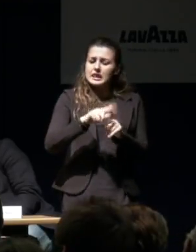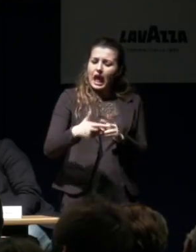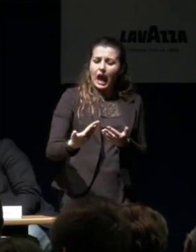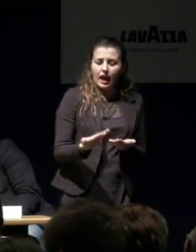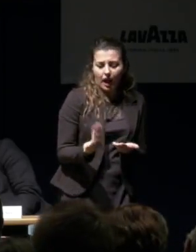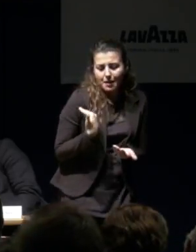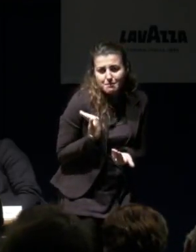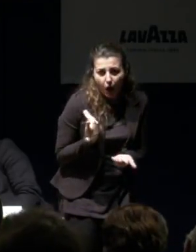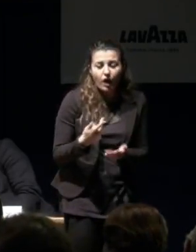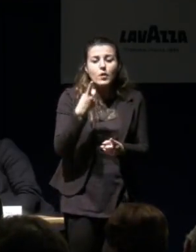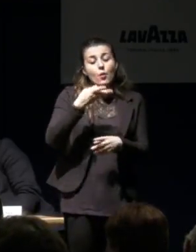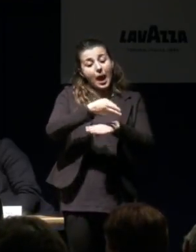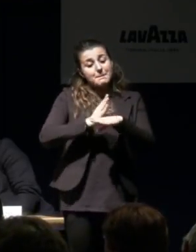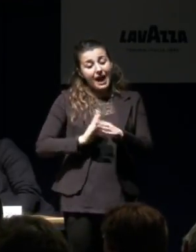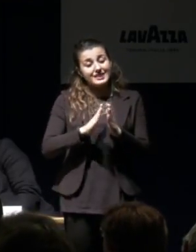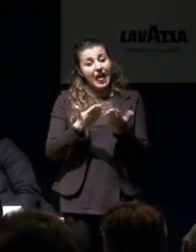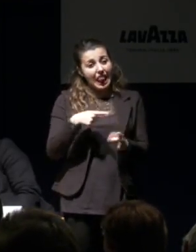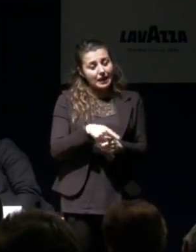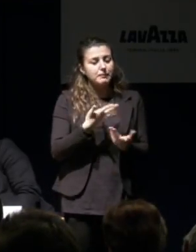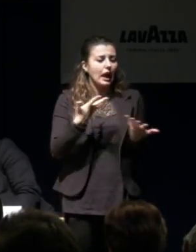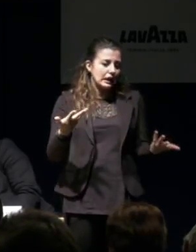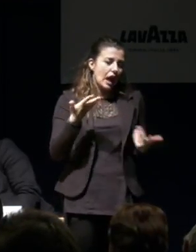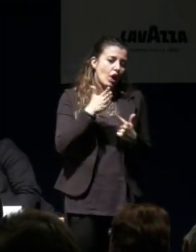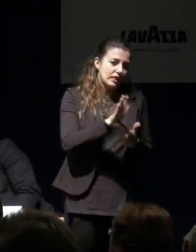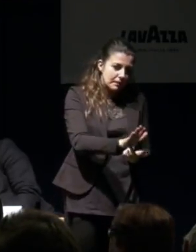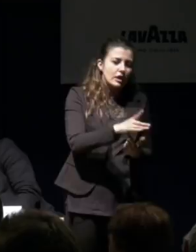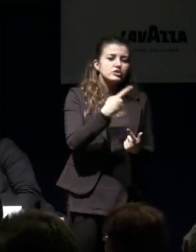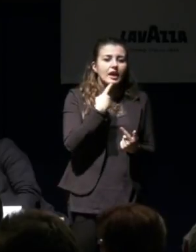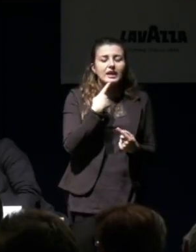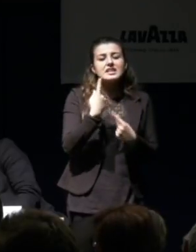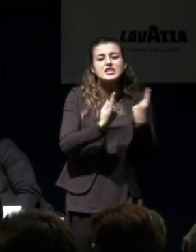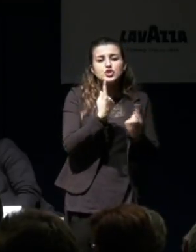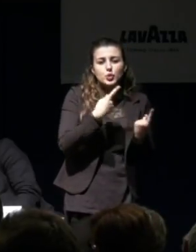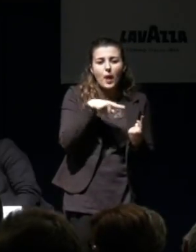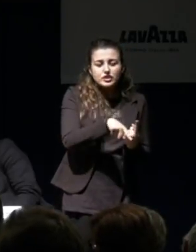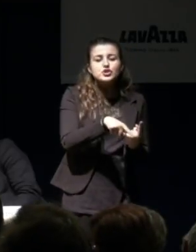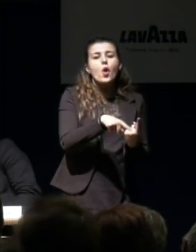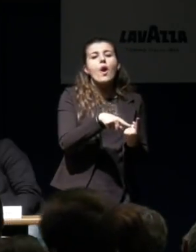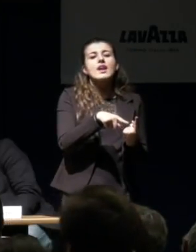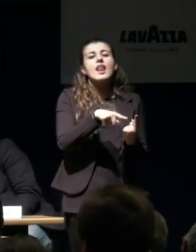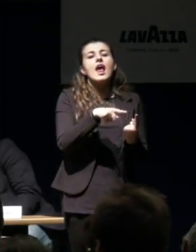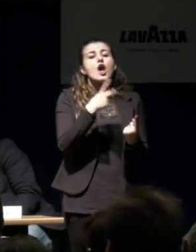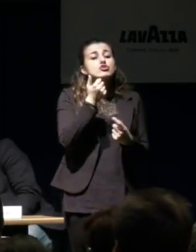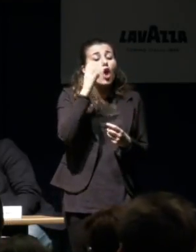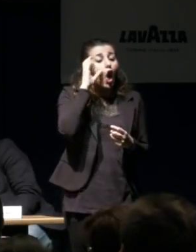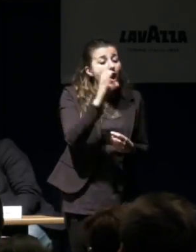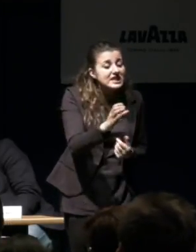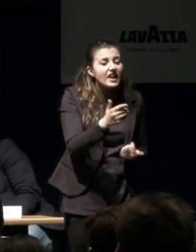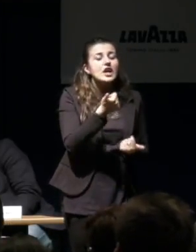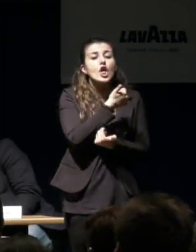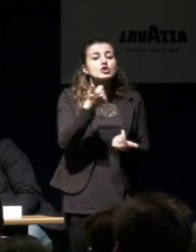una buona parte di questo libro è dedicata ovviamente alla vicenda ilva in cui alessandro non è stato semplicemente un osservatore un